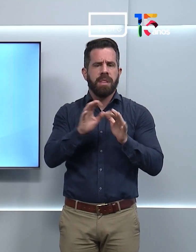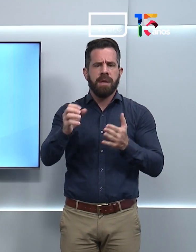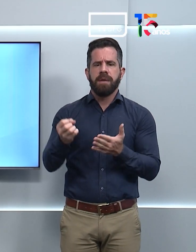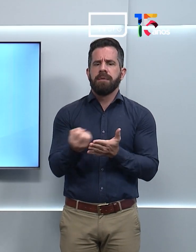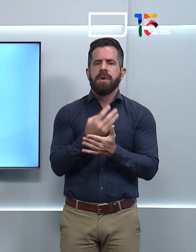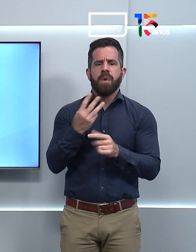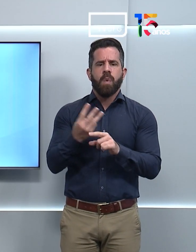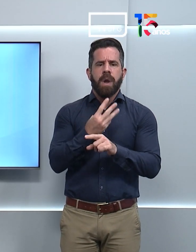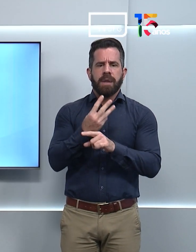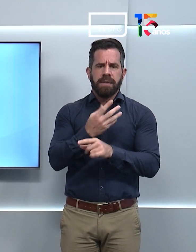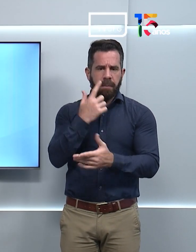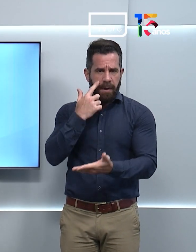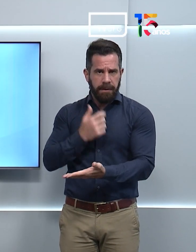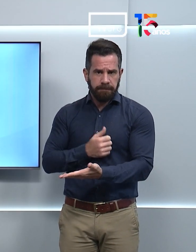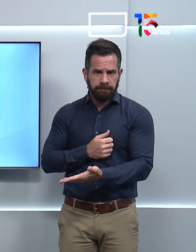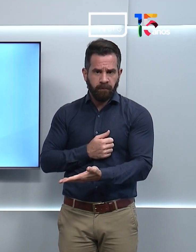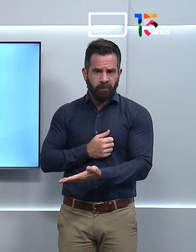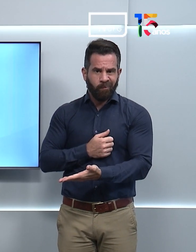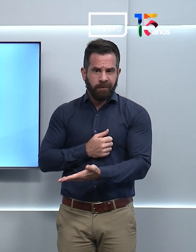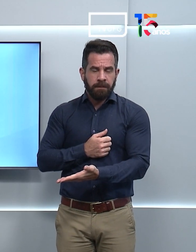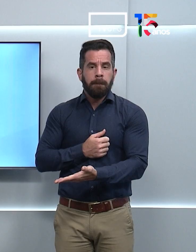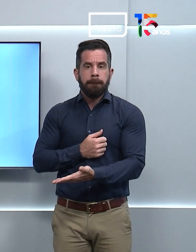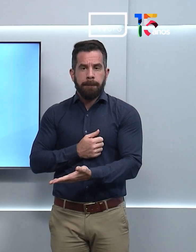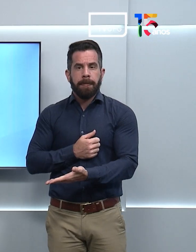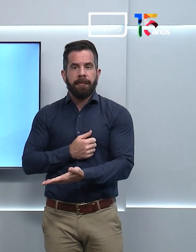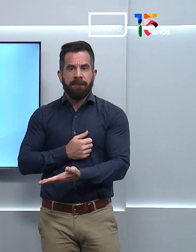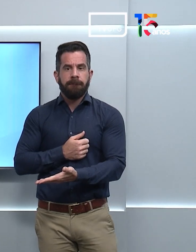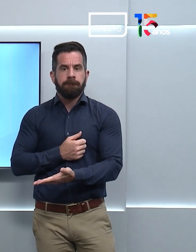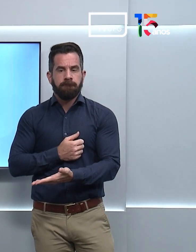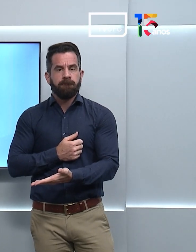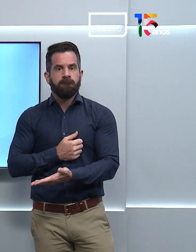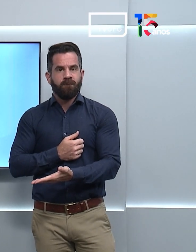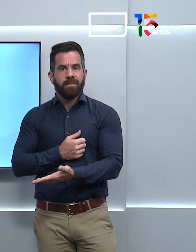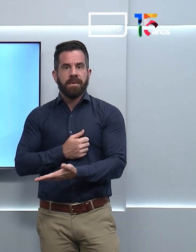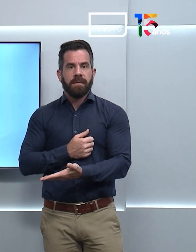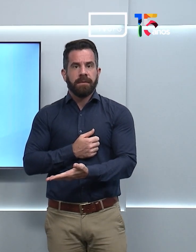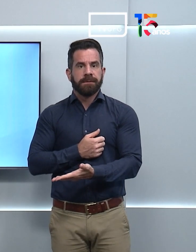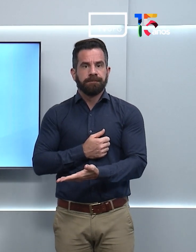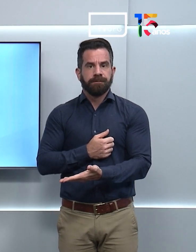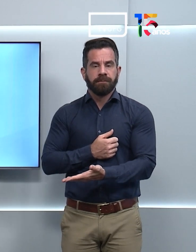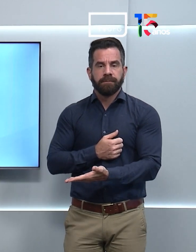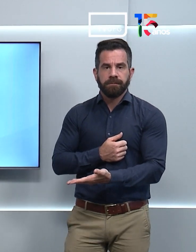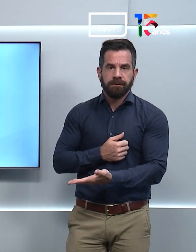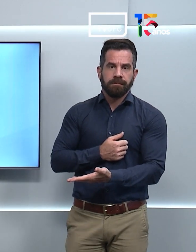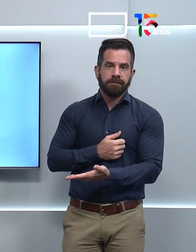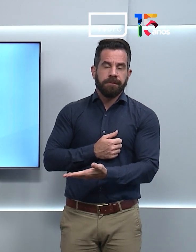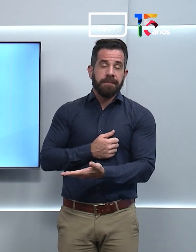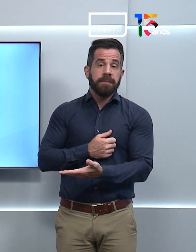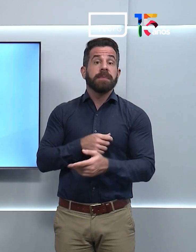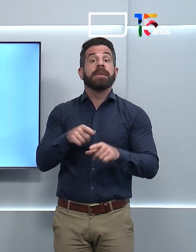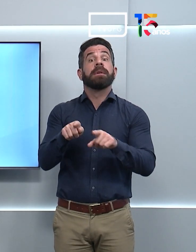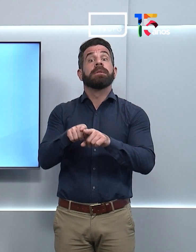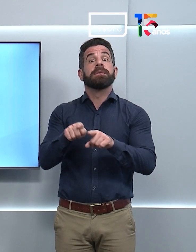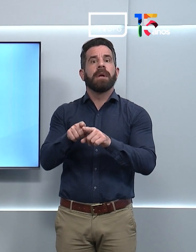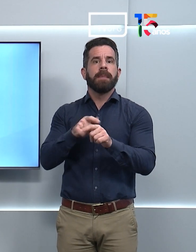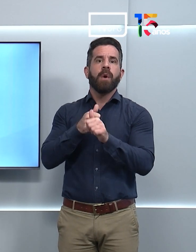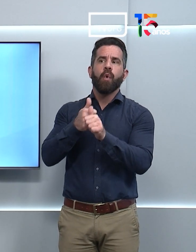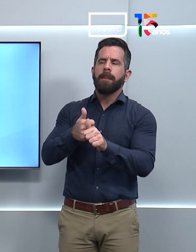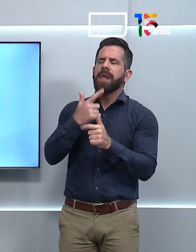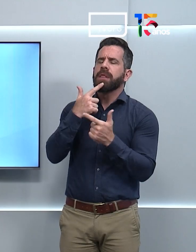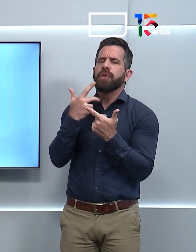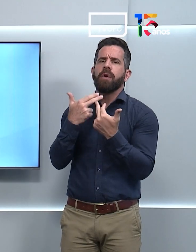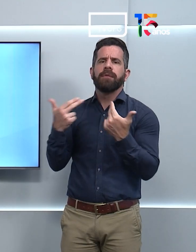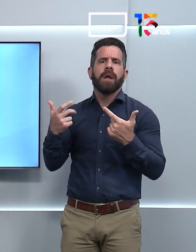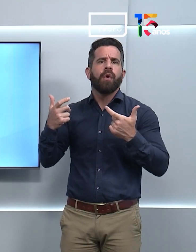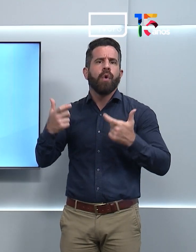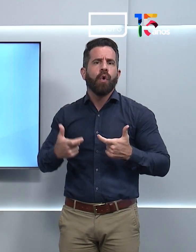nosso WhatsApp. O número é 629-9181-1406, como está aqui embaixo na nossa tela. Além disso, você pode acompanhar todas as